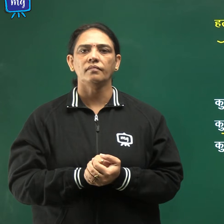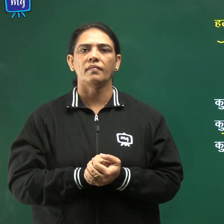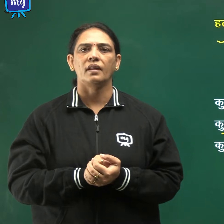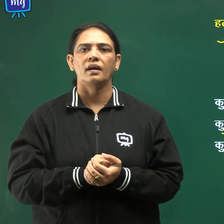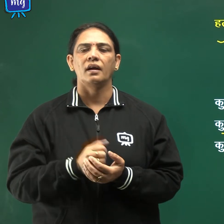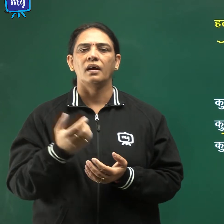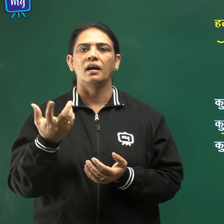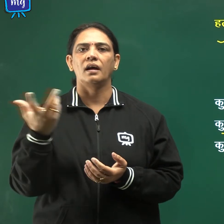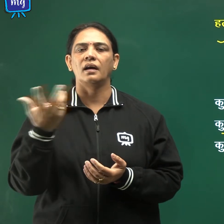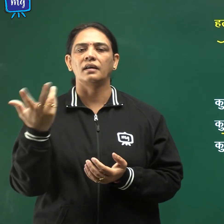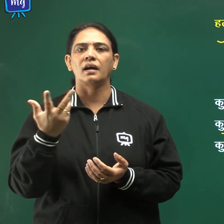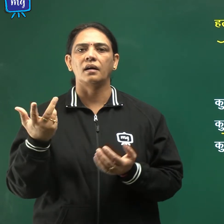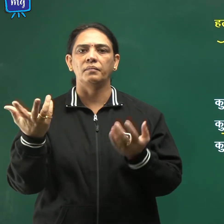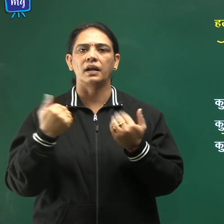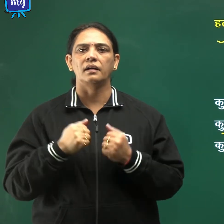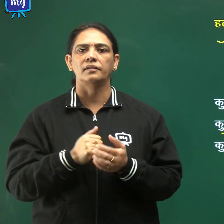में कितना आया